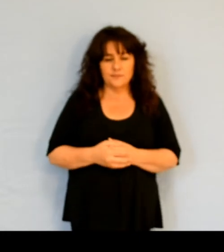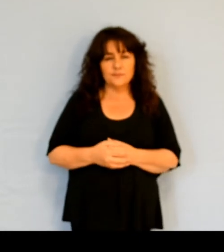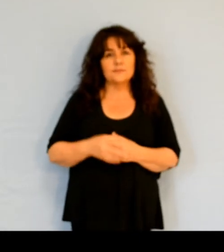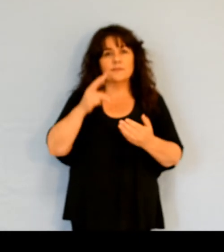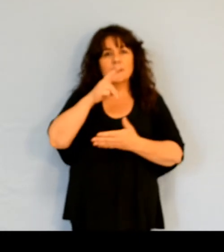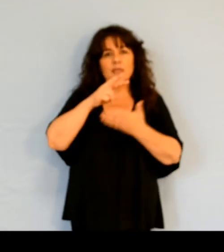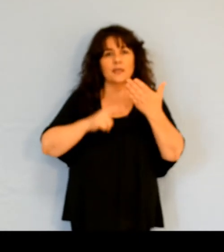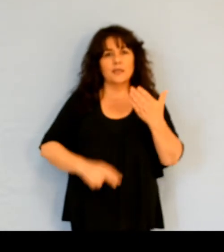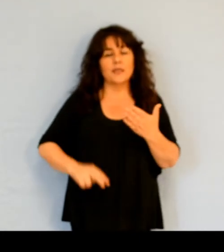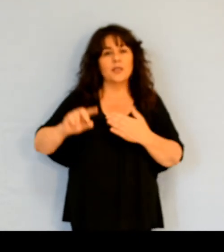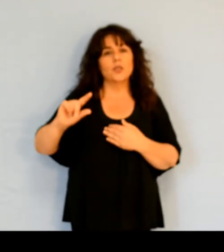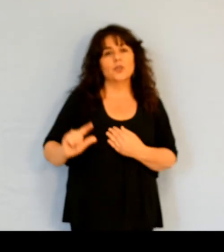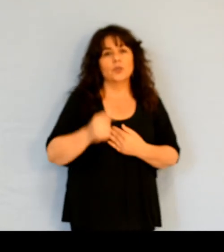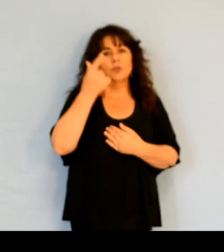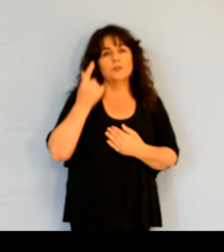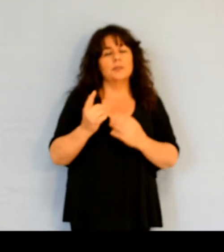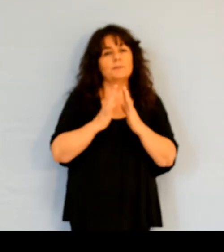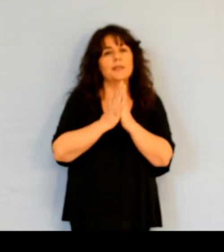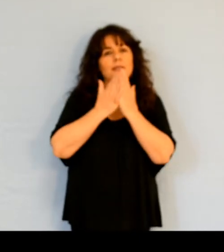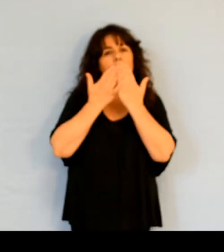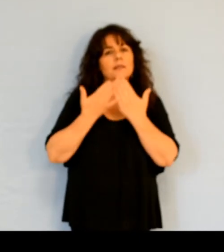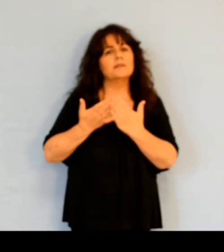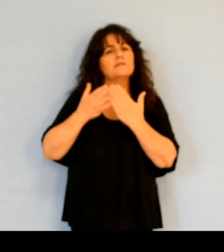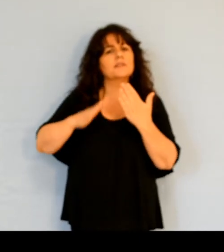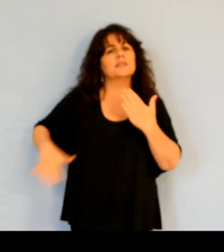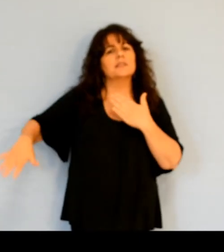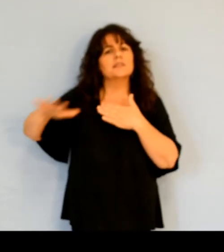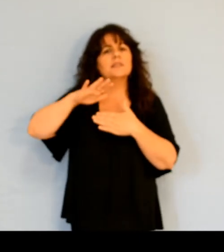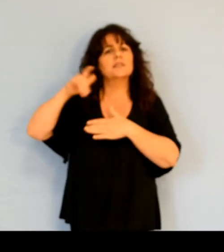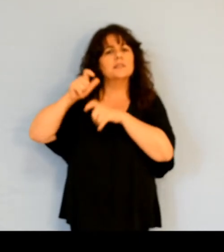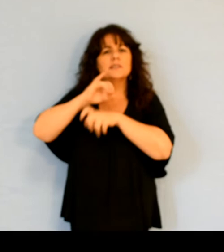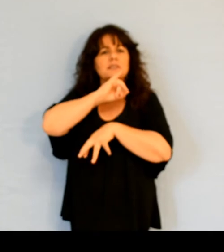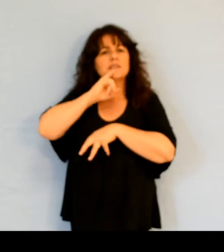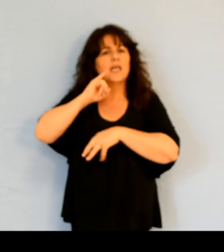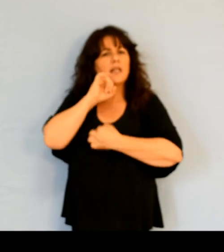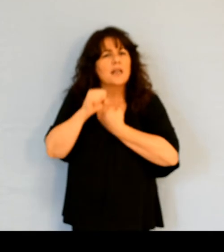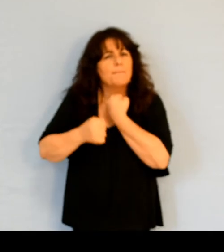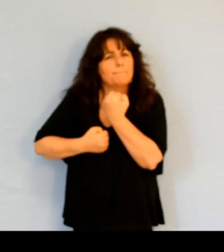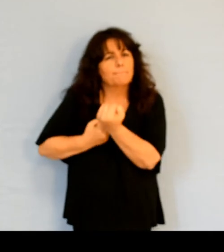Lecture du deuxième livre des martyrs d'Israël.